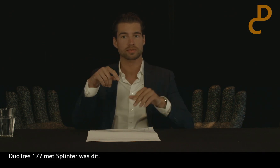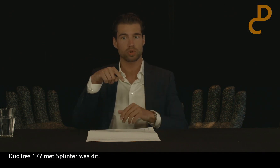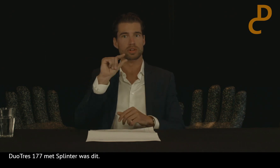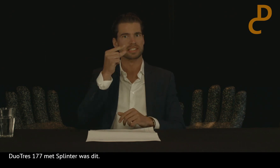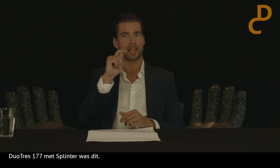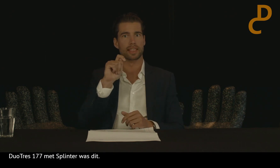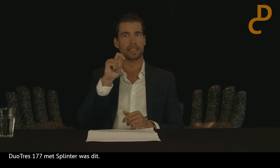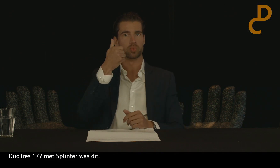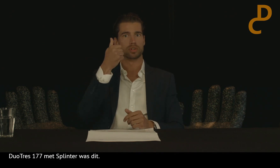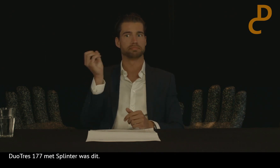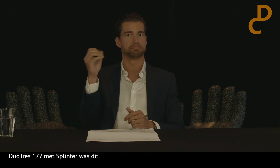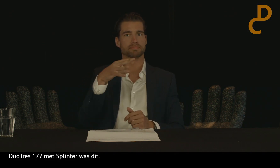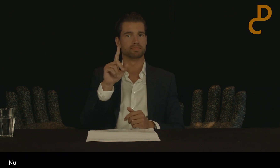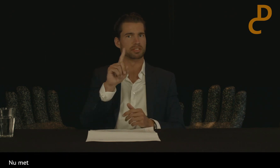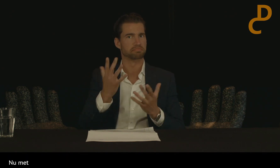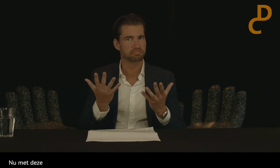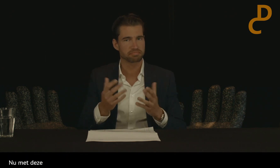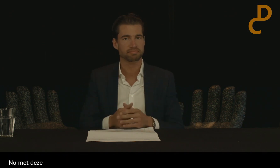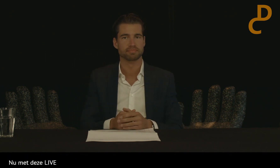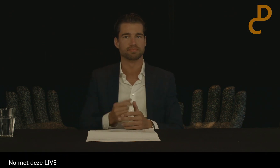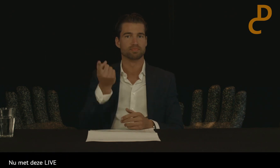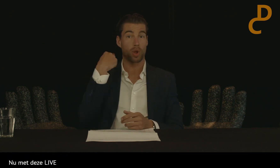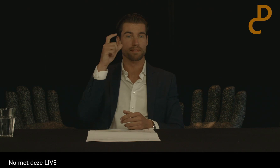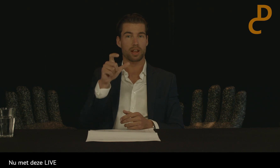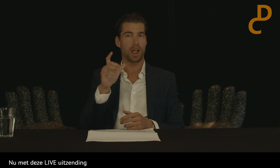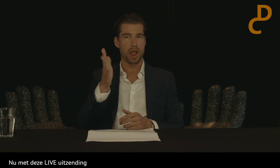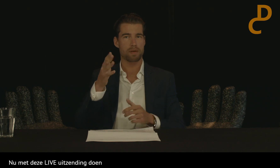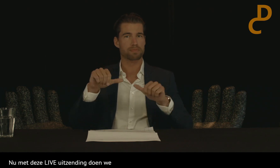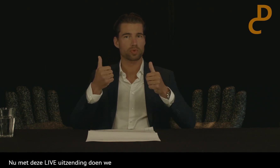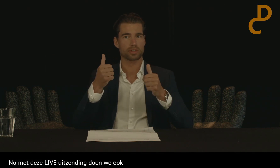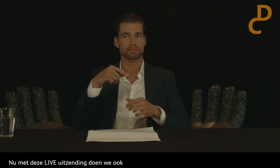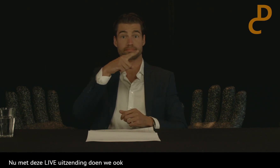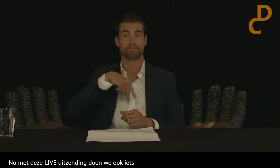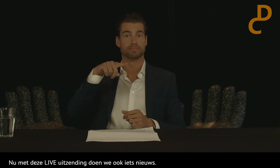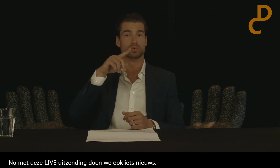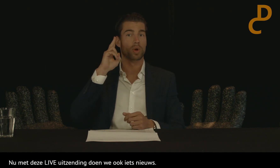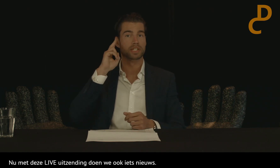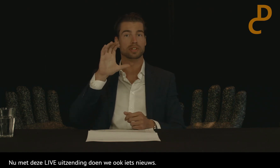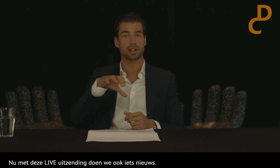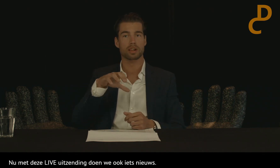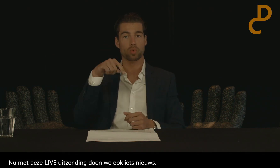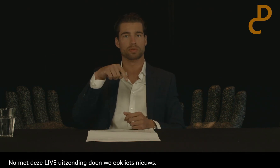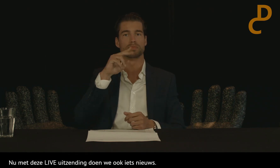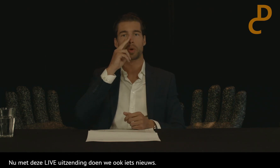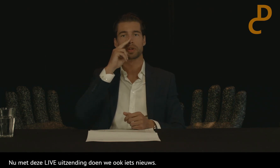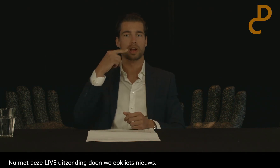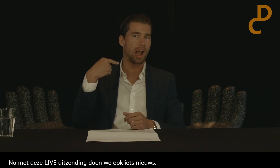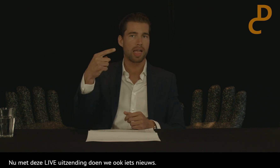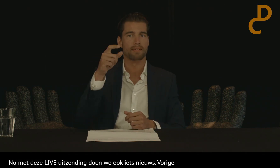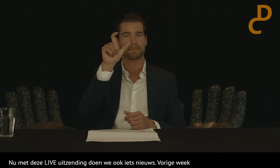Nu met deze live-uitzending doen we ook iets nieuws. Vorige week zijn we daar eigenlijk al mee begonnen. Dat Doof Centraal probeert